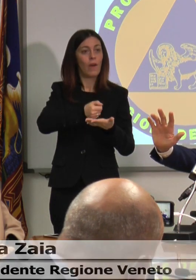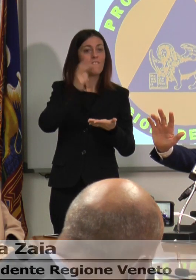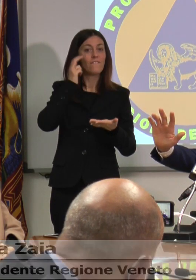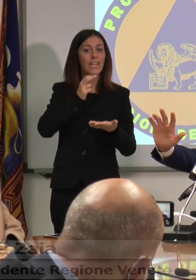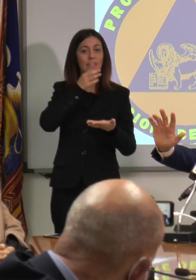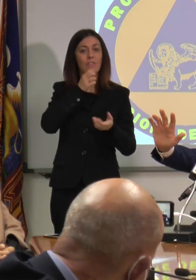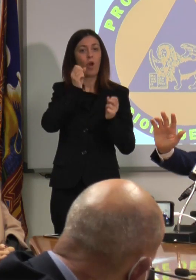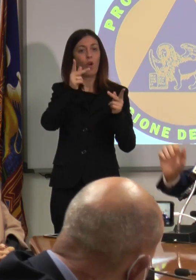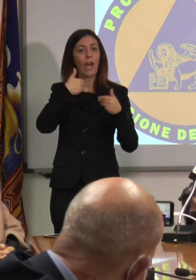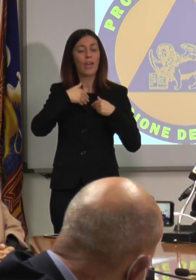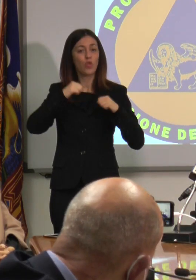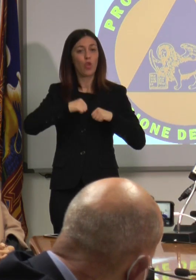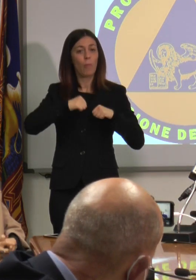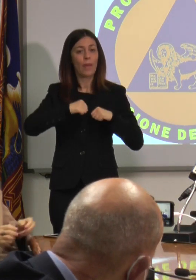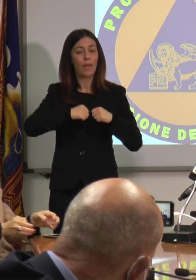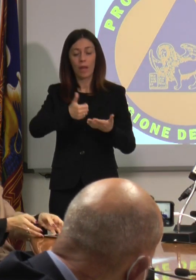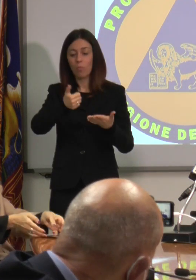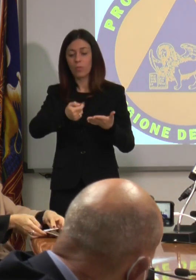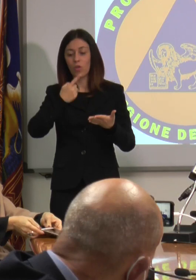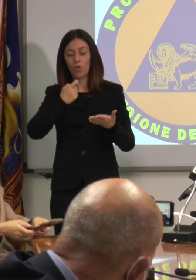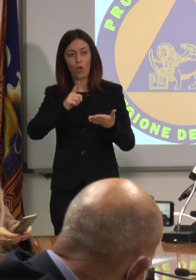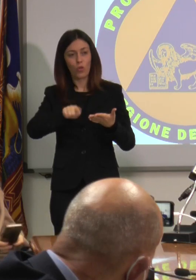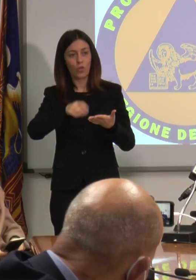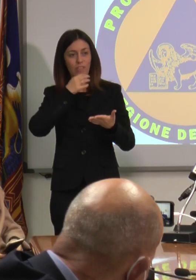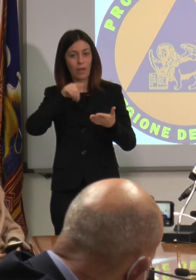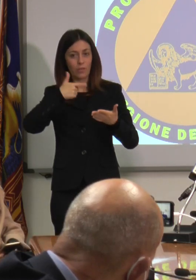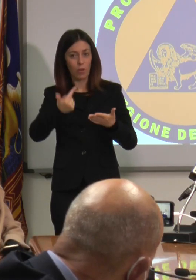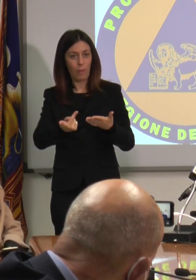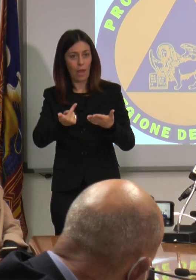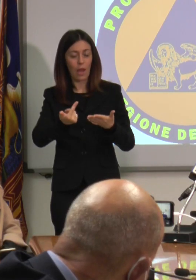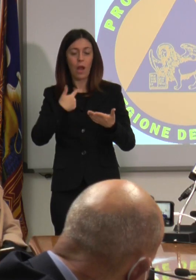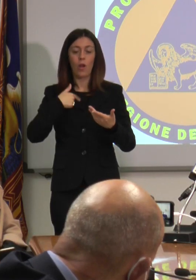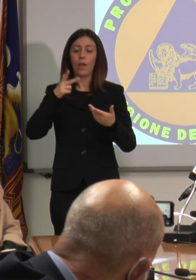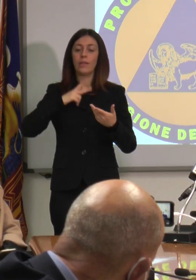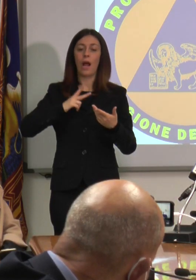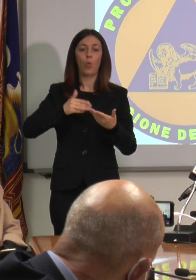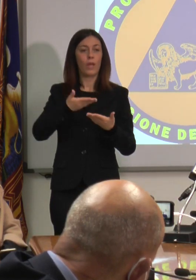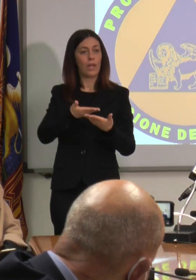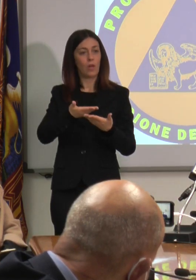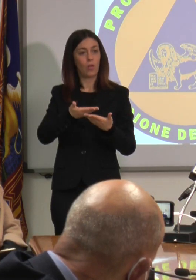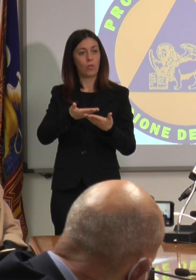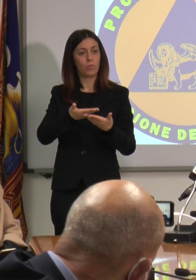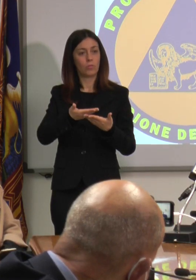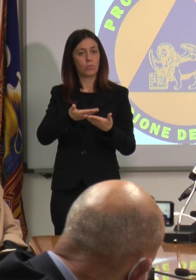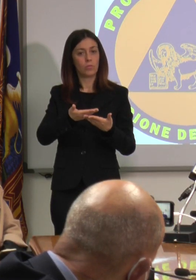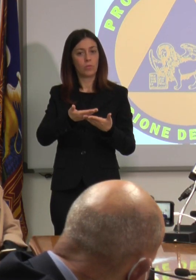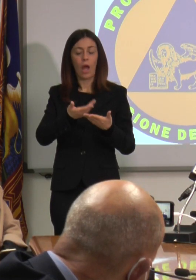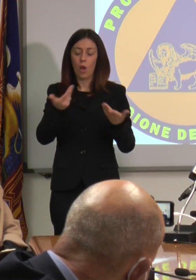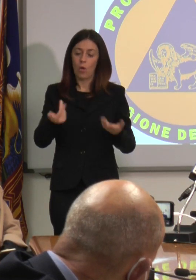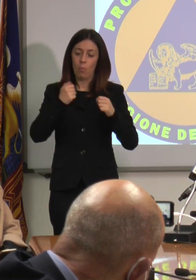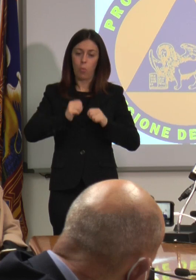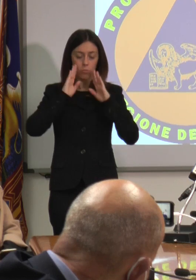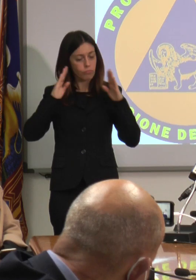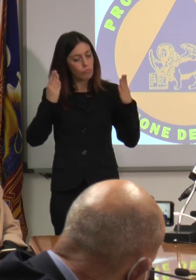tranquillo e mi occuperò degli anziani che non hanno l'applicazione, magari non hanno la dotazione informatica, mi occuperò